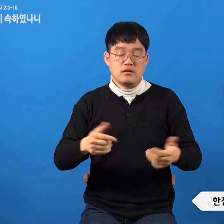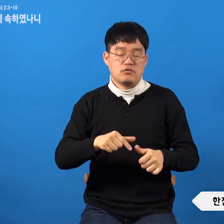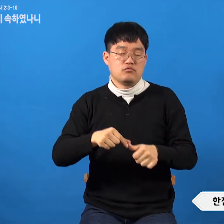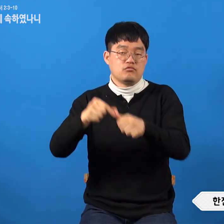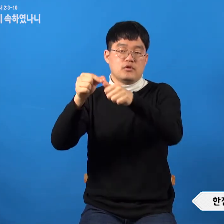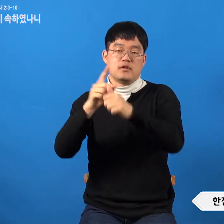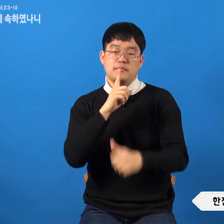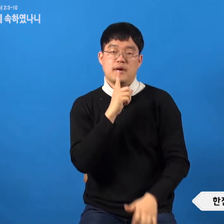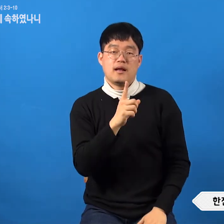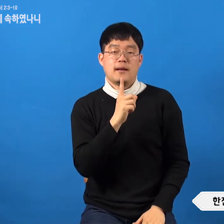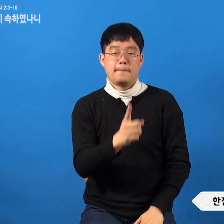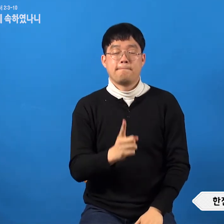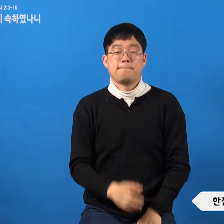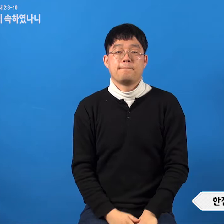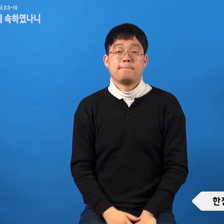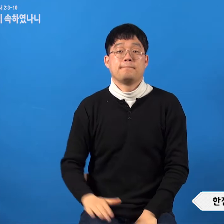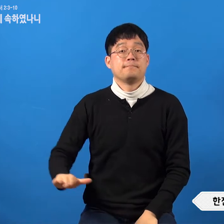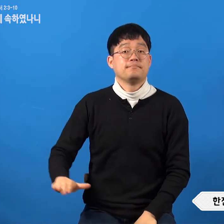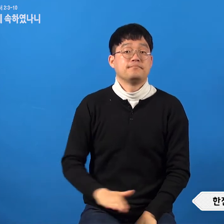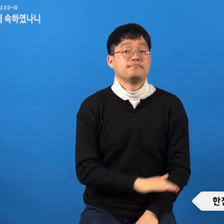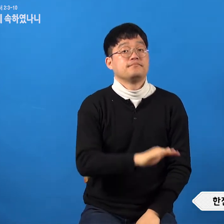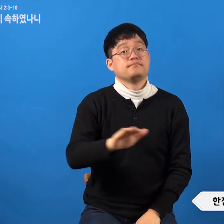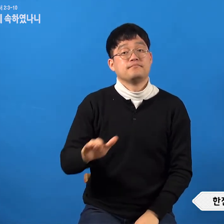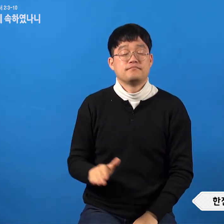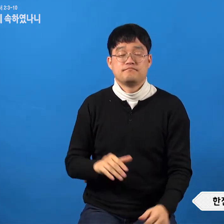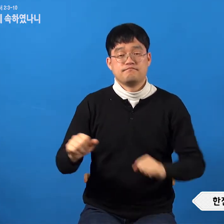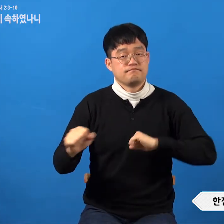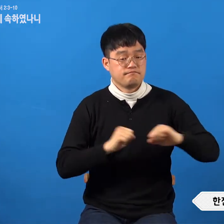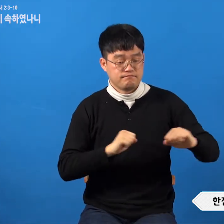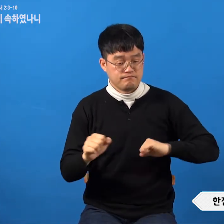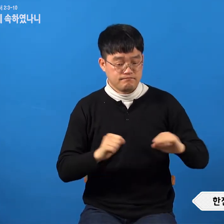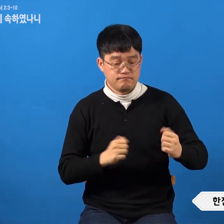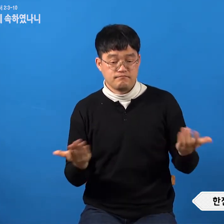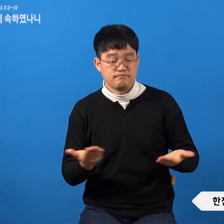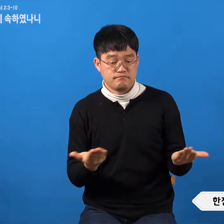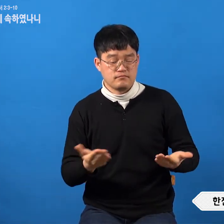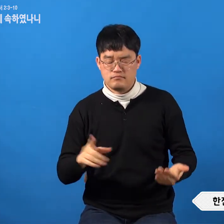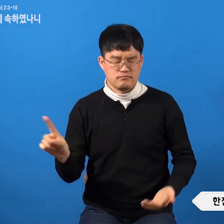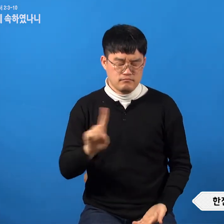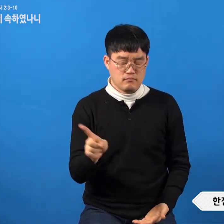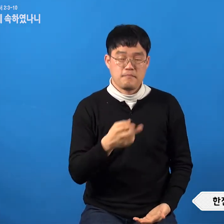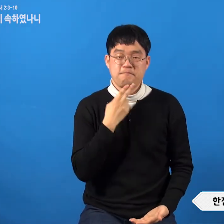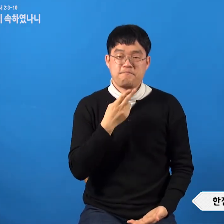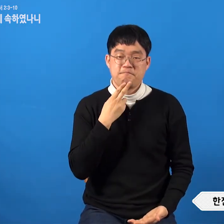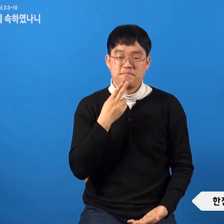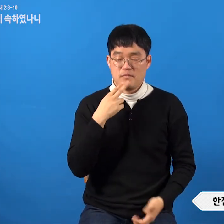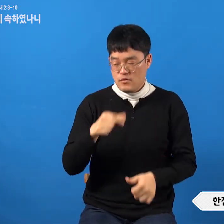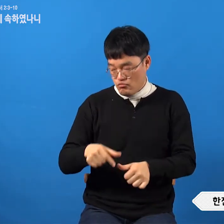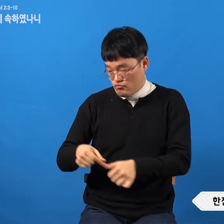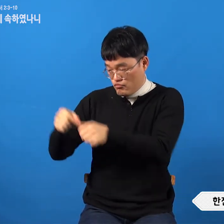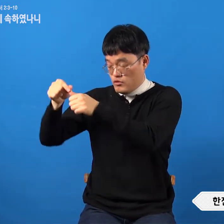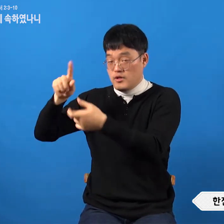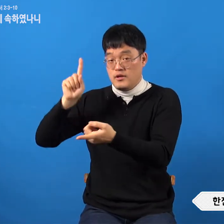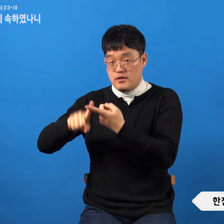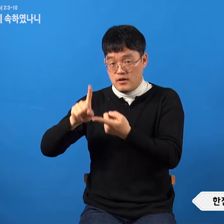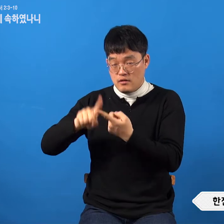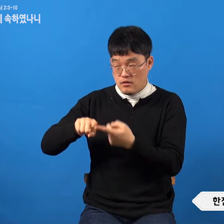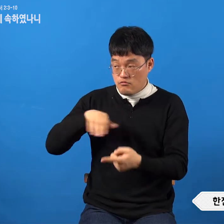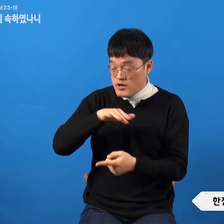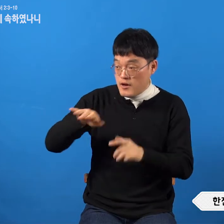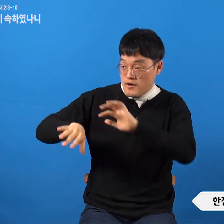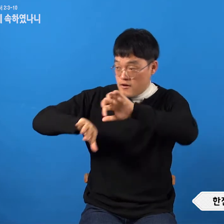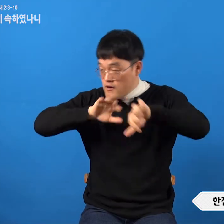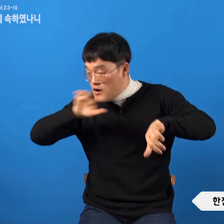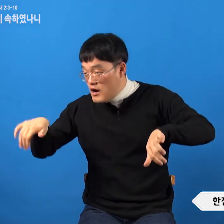뜻입니다. 우리가 할 수 있는 것은 아무것도 없습니다. 구원에 대해서 우리가 개입을